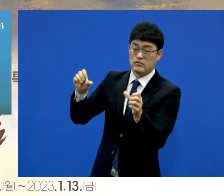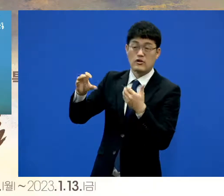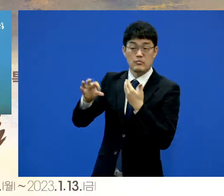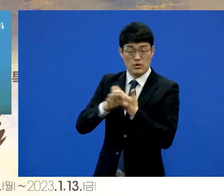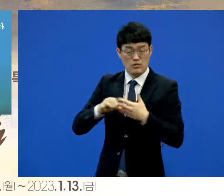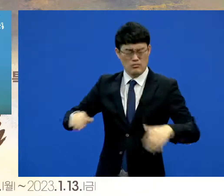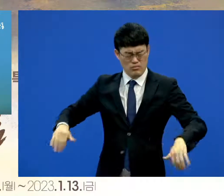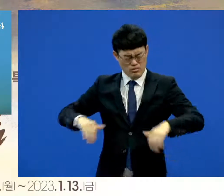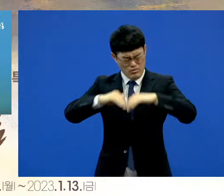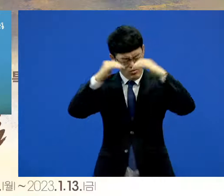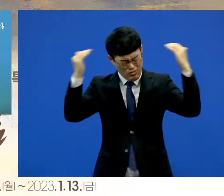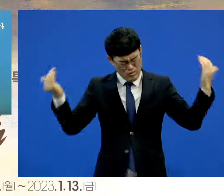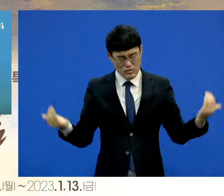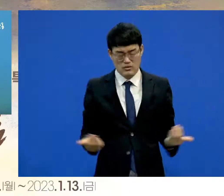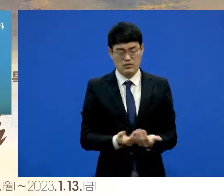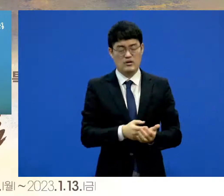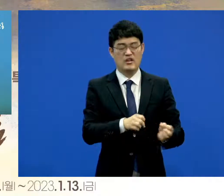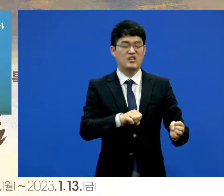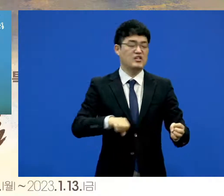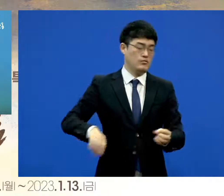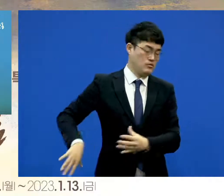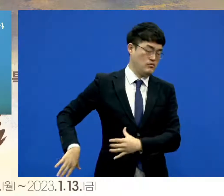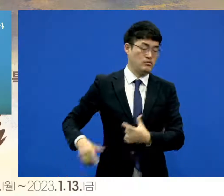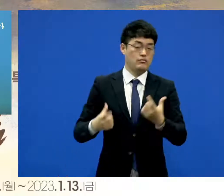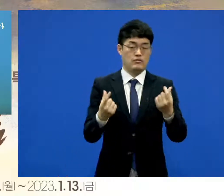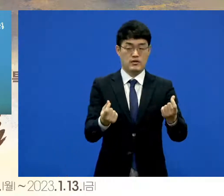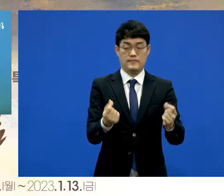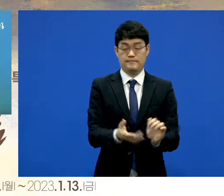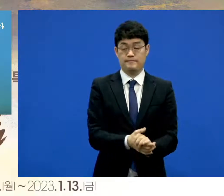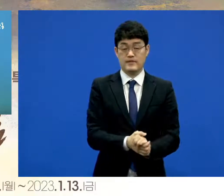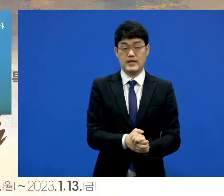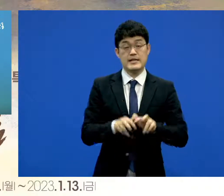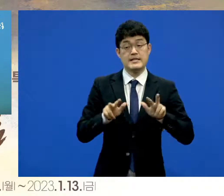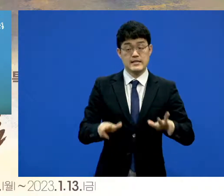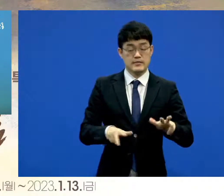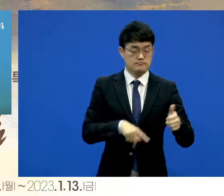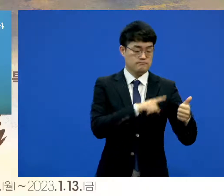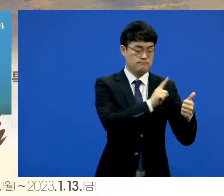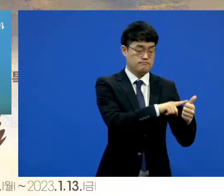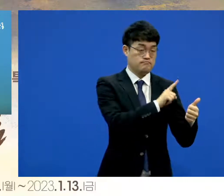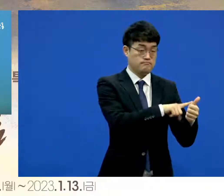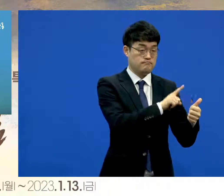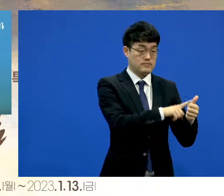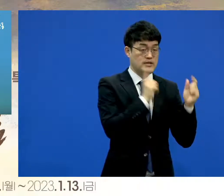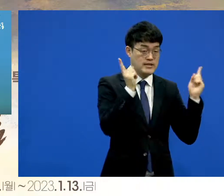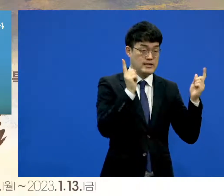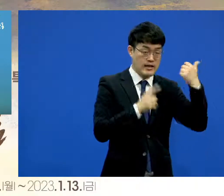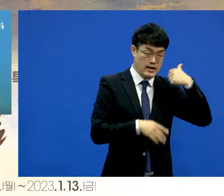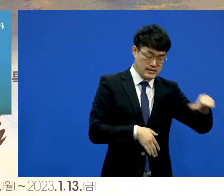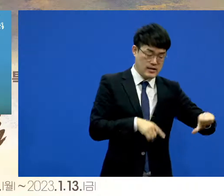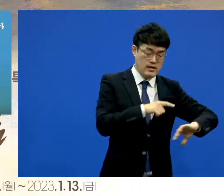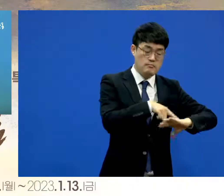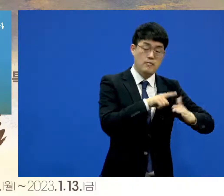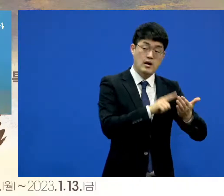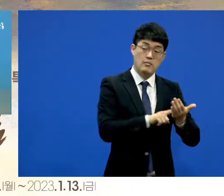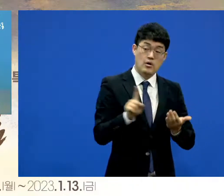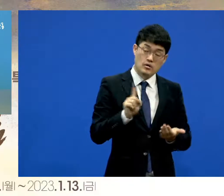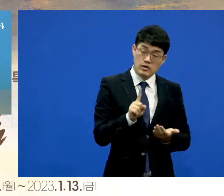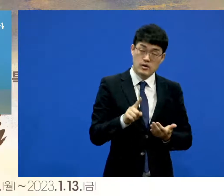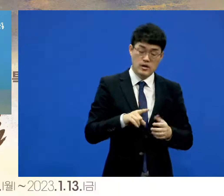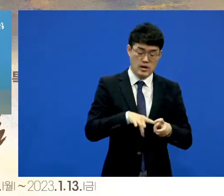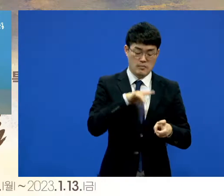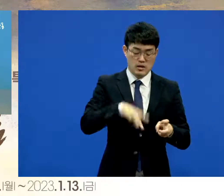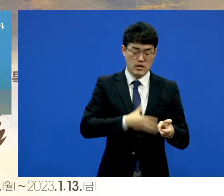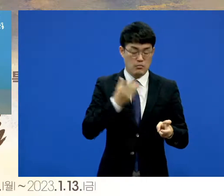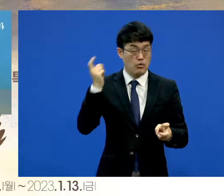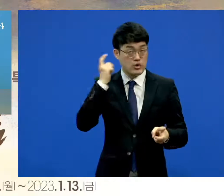보이지 않습니다. 마음을 보면 압니다. 마음이 어디를 향하고 있는가. 마태복음 6장 21절에